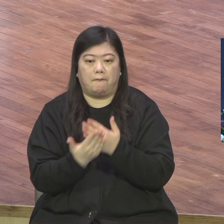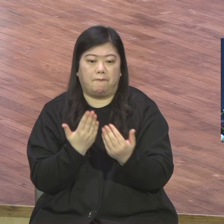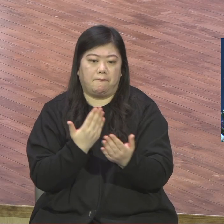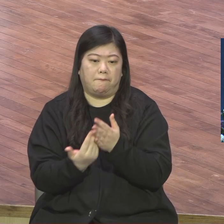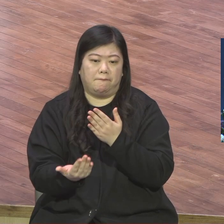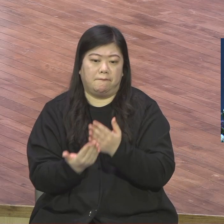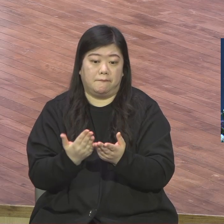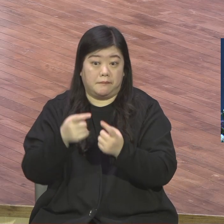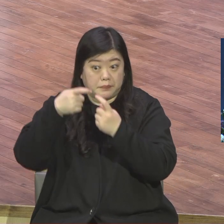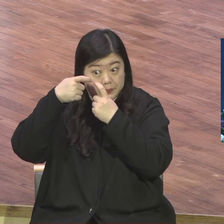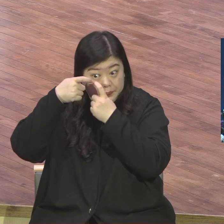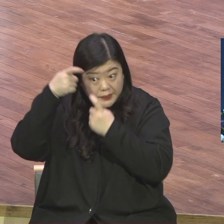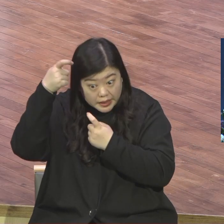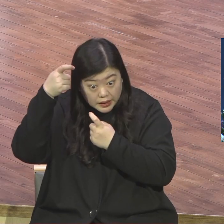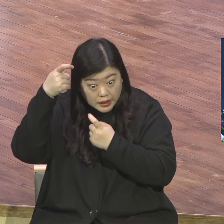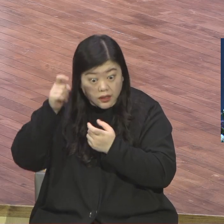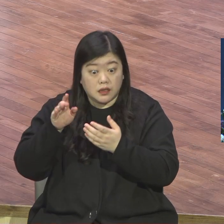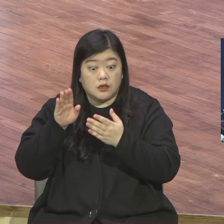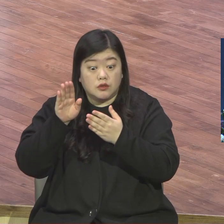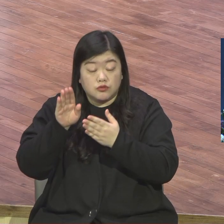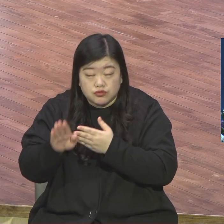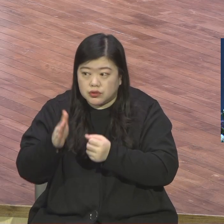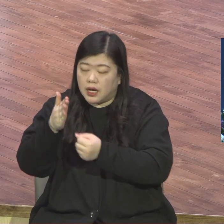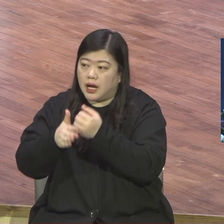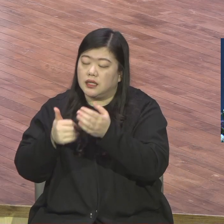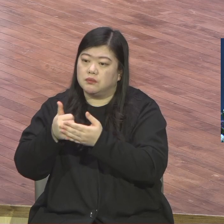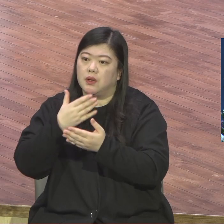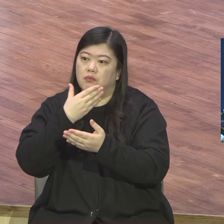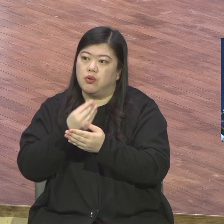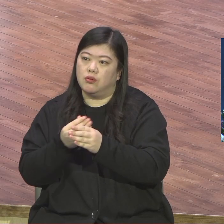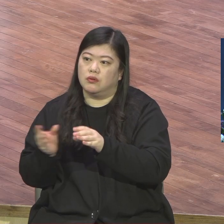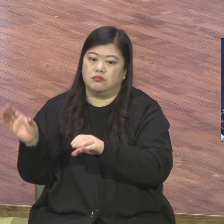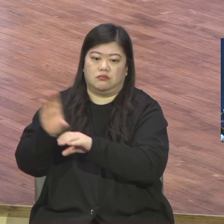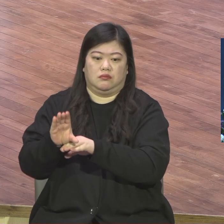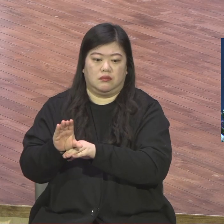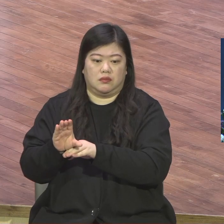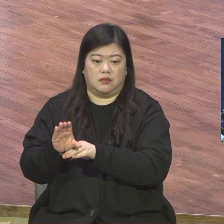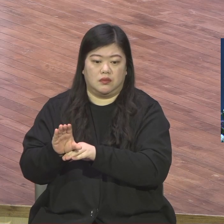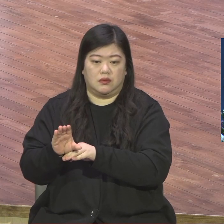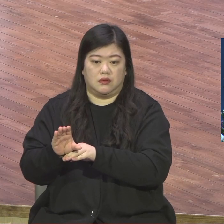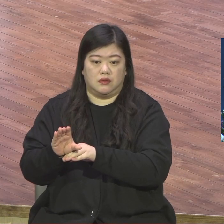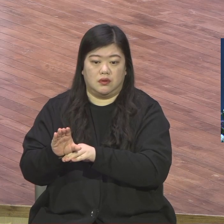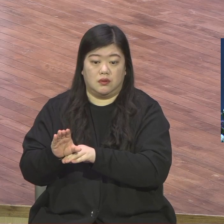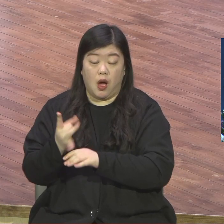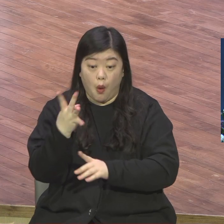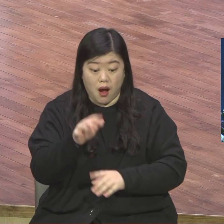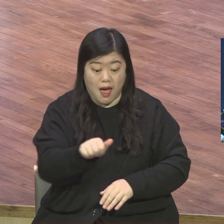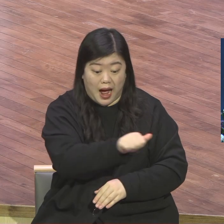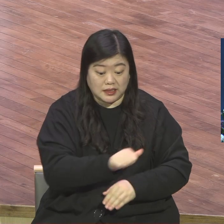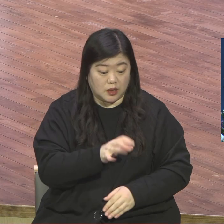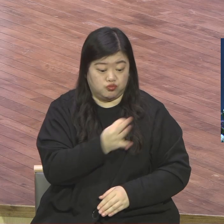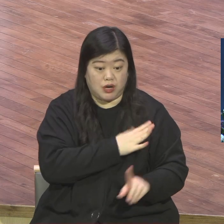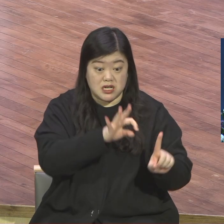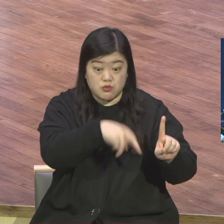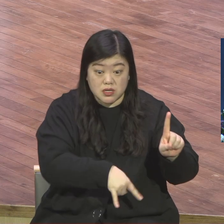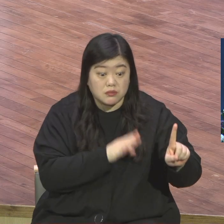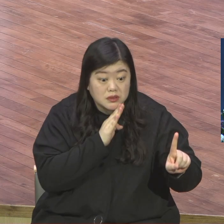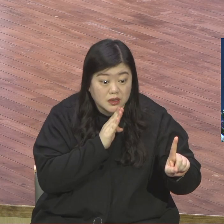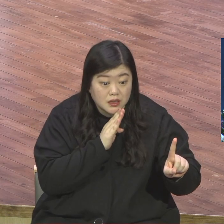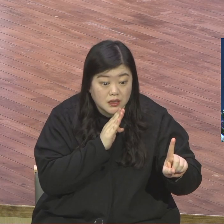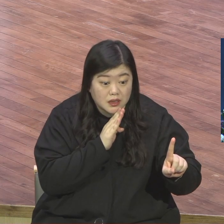요 갑절로 더 줬다. 동아시아의 최고 부자인데 갑절로 더 줬다. 그리고